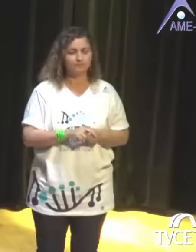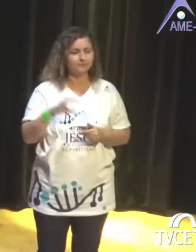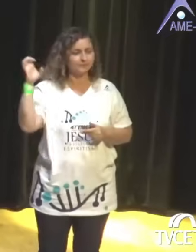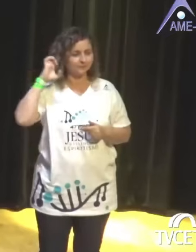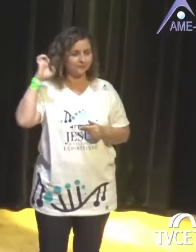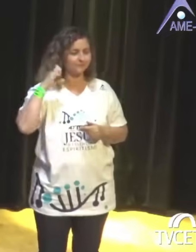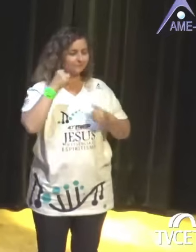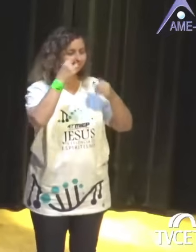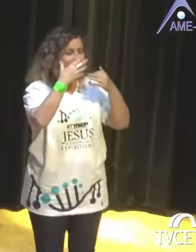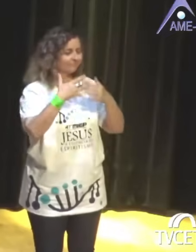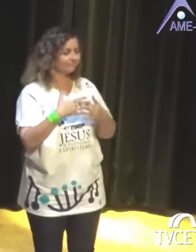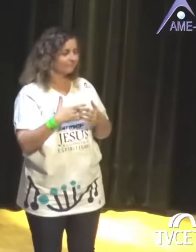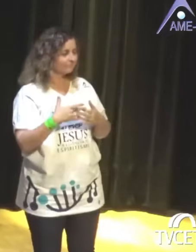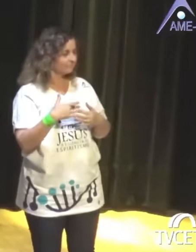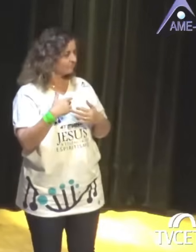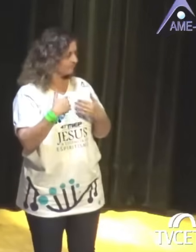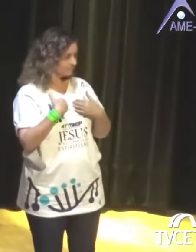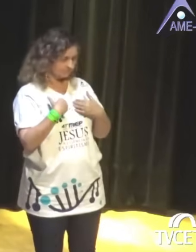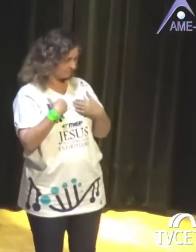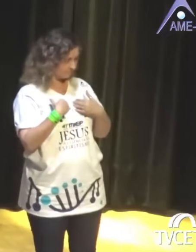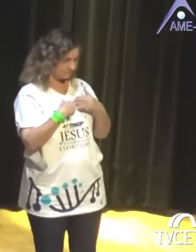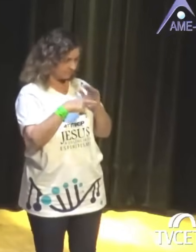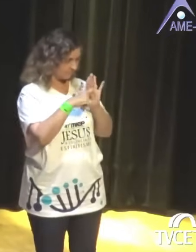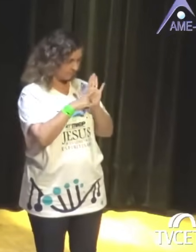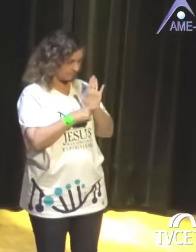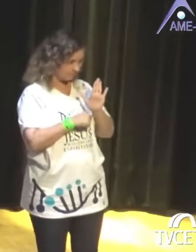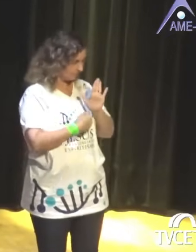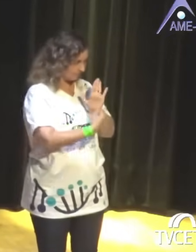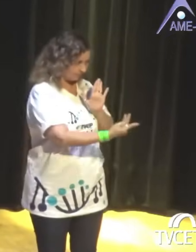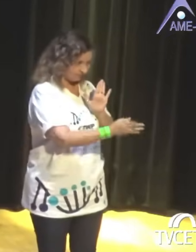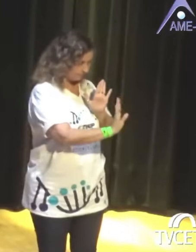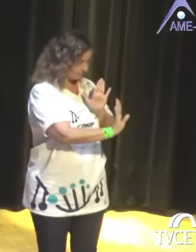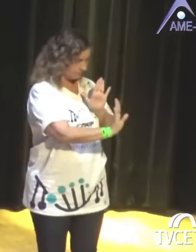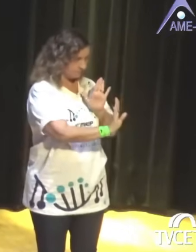Chico a receita não é minha é de